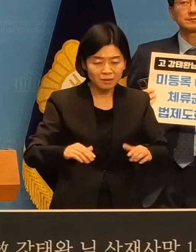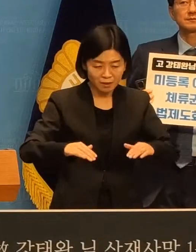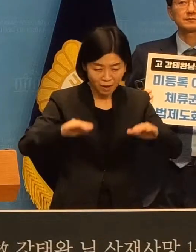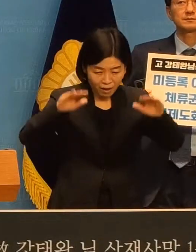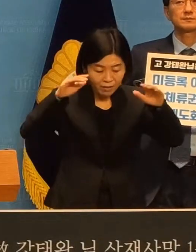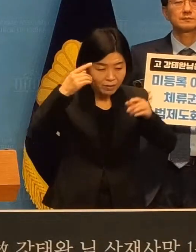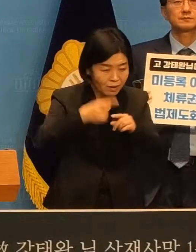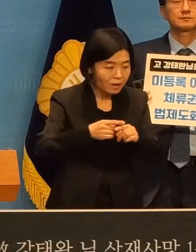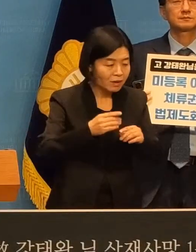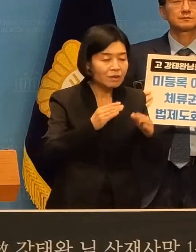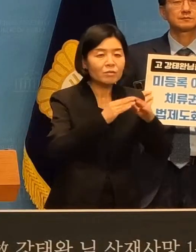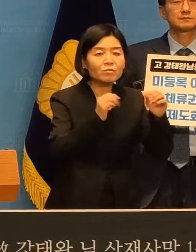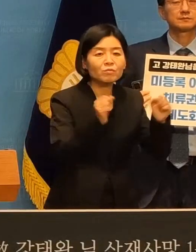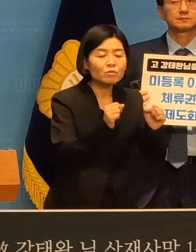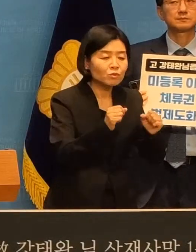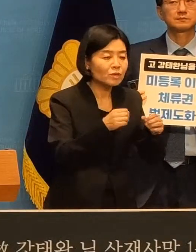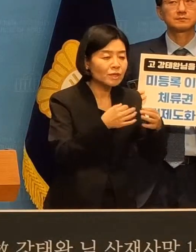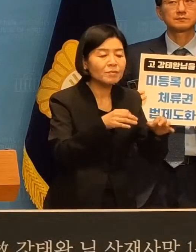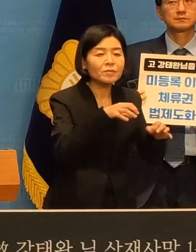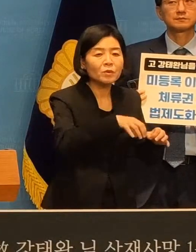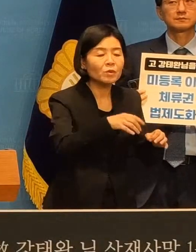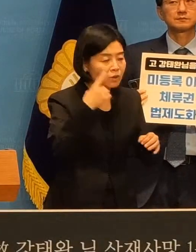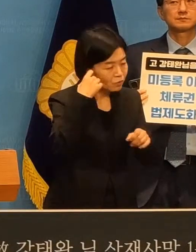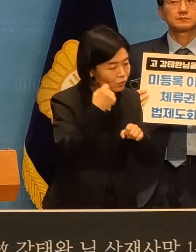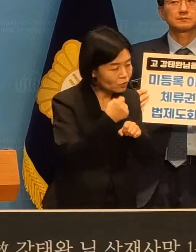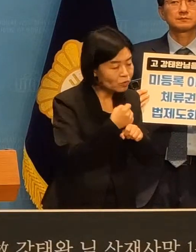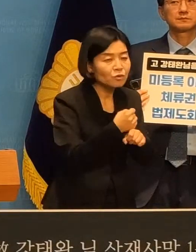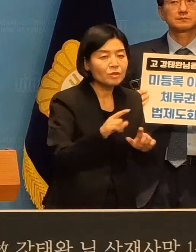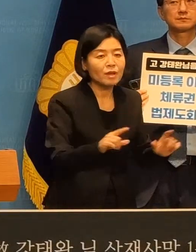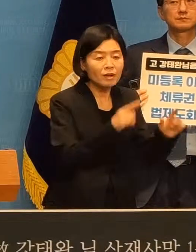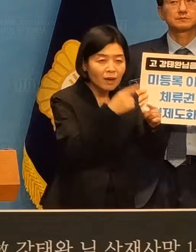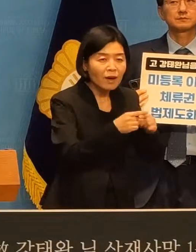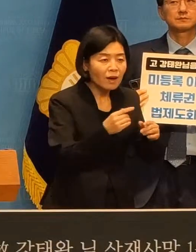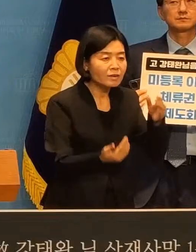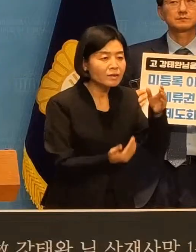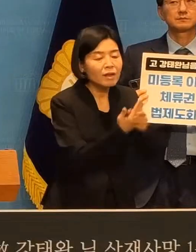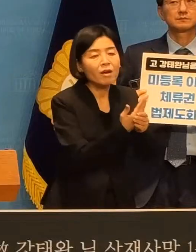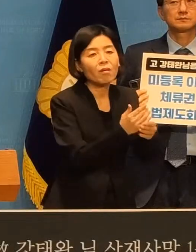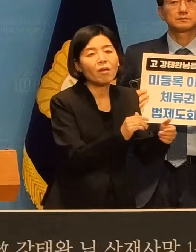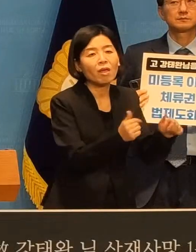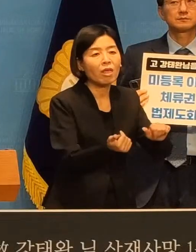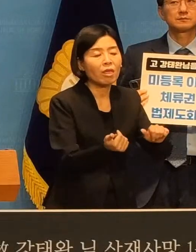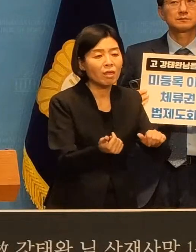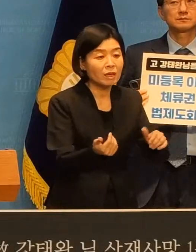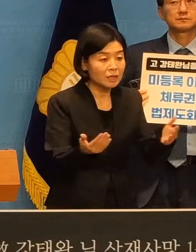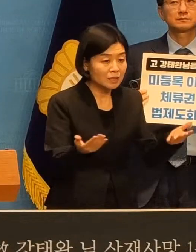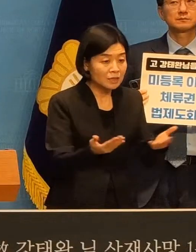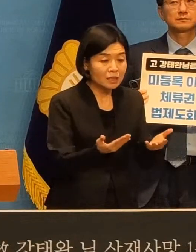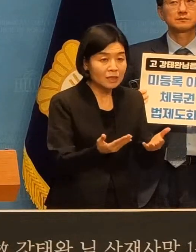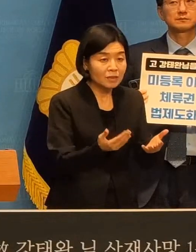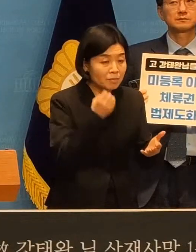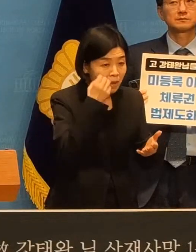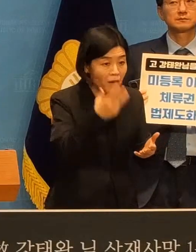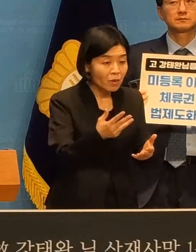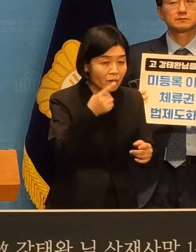사망했다. 간신히 체류 자격과 취업의 기회를 얻은 지 불과 8개월 만으로 그의 나이